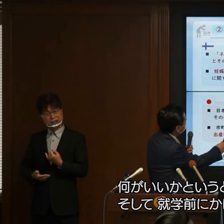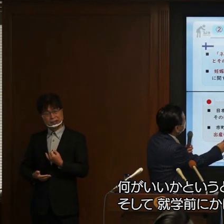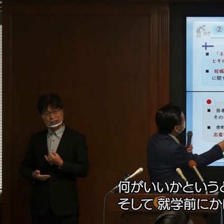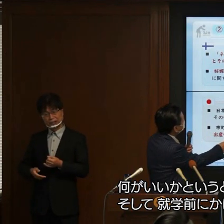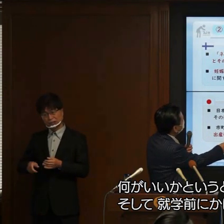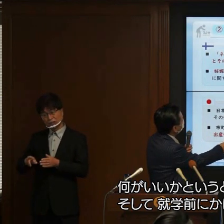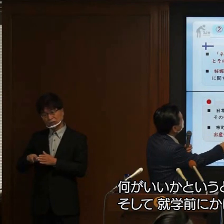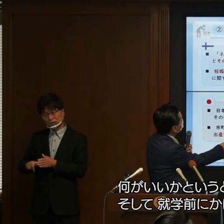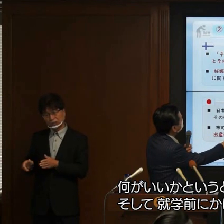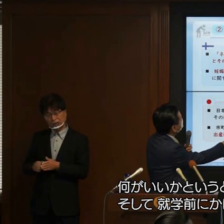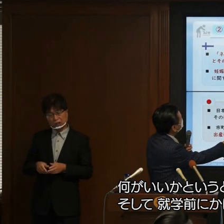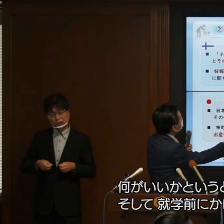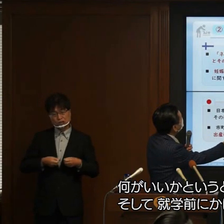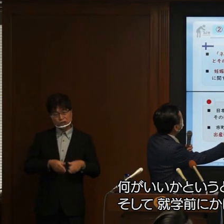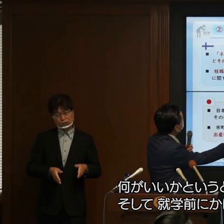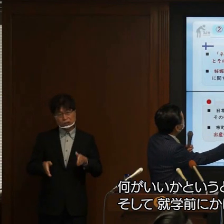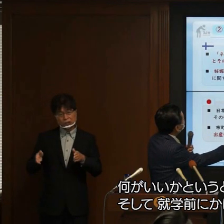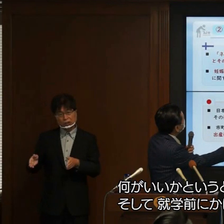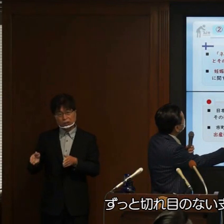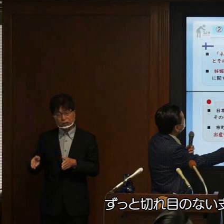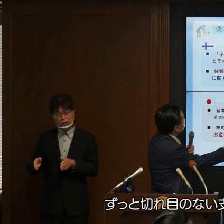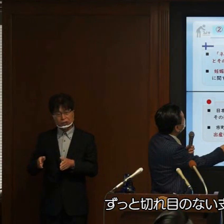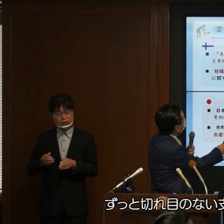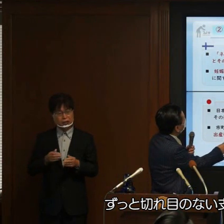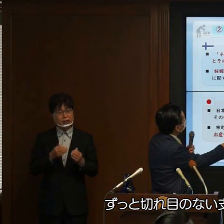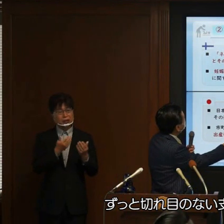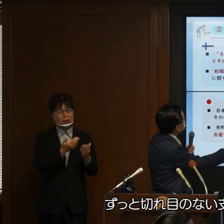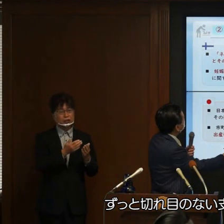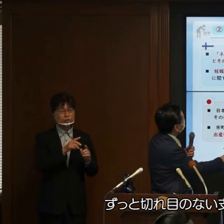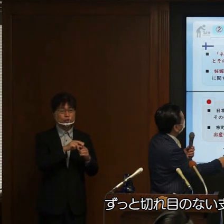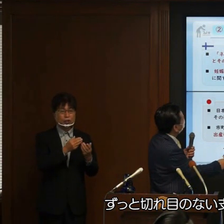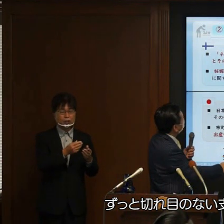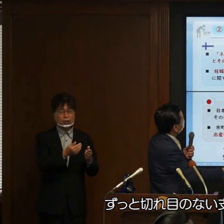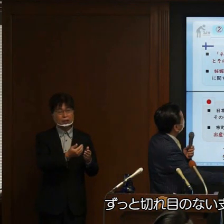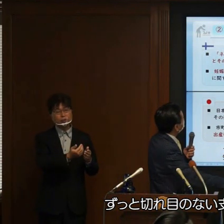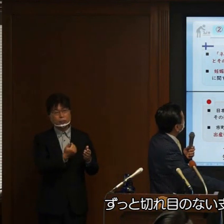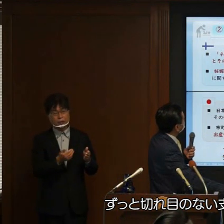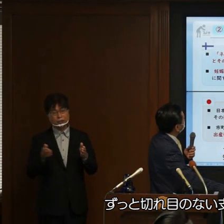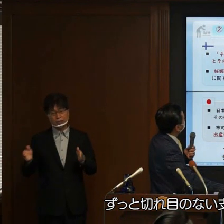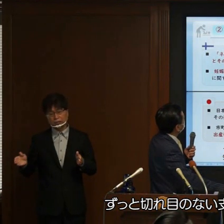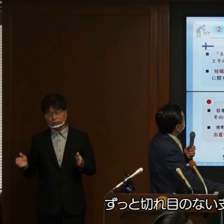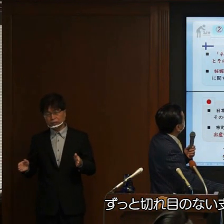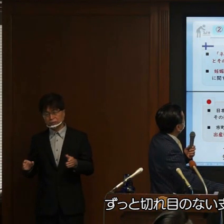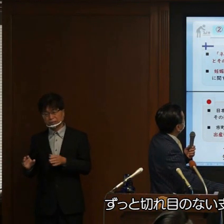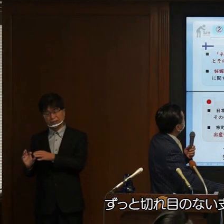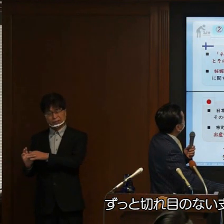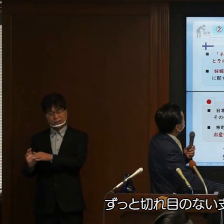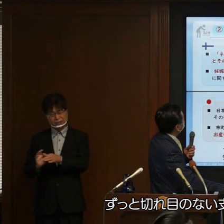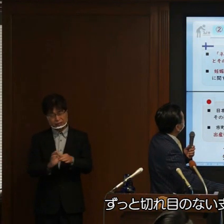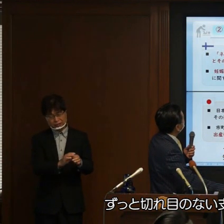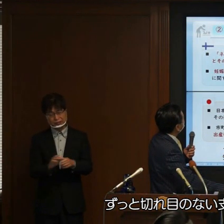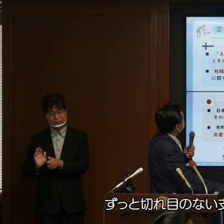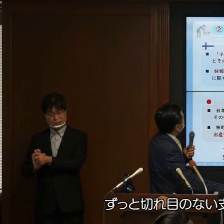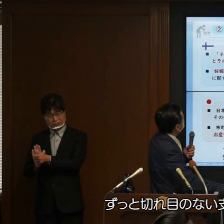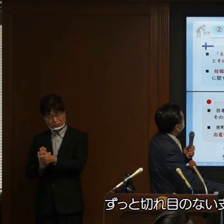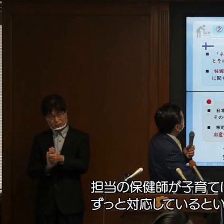妊娠期から出産、そして就学前にかけてずっと切れ目のない支援制度があります。